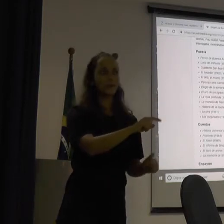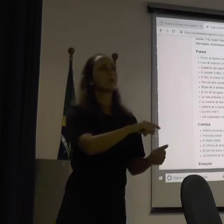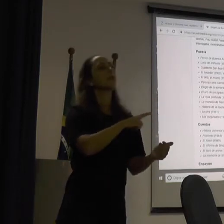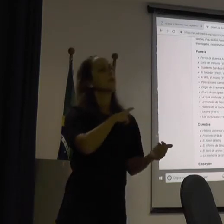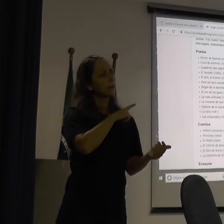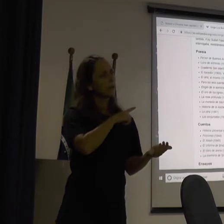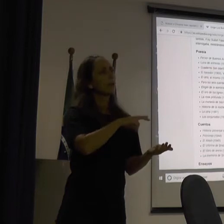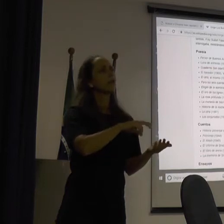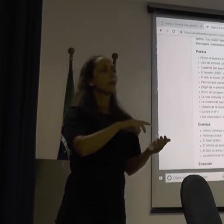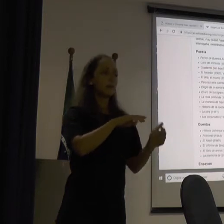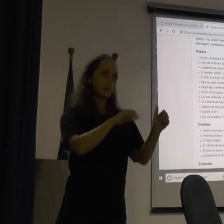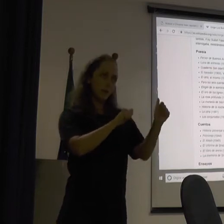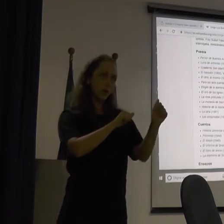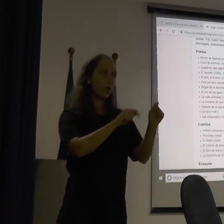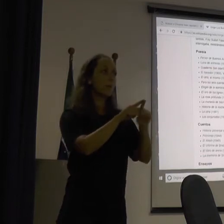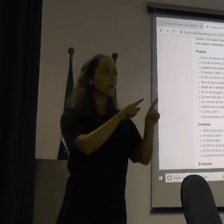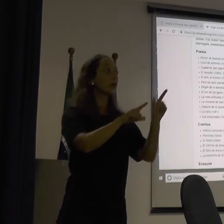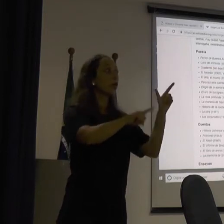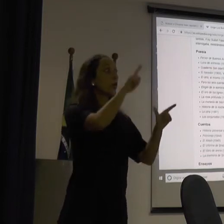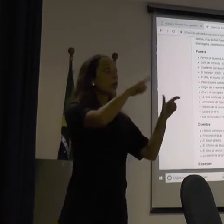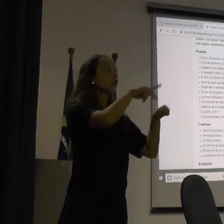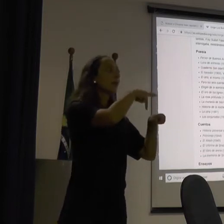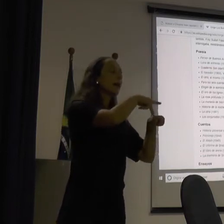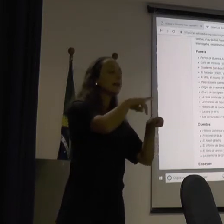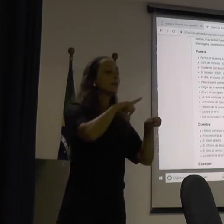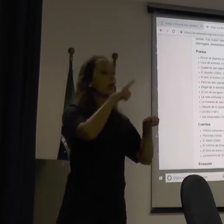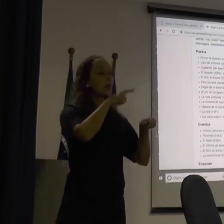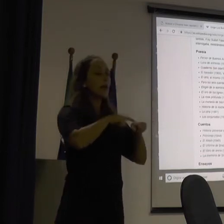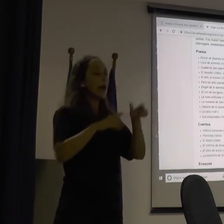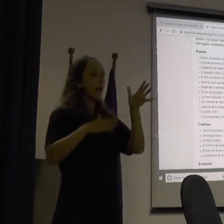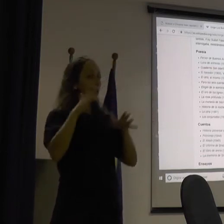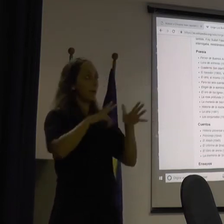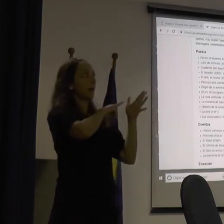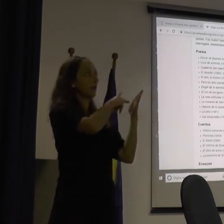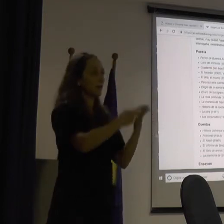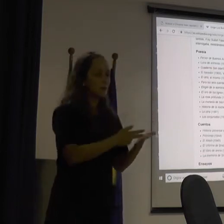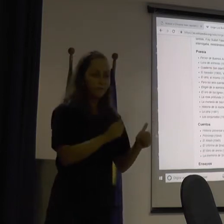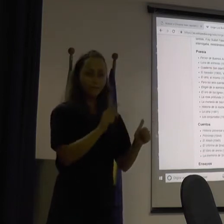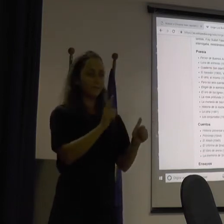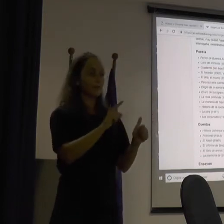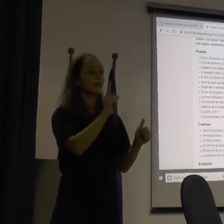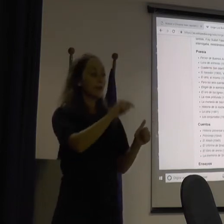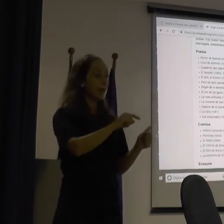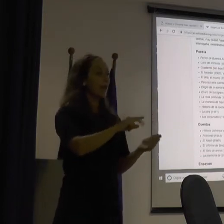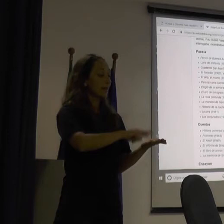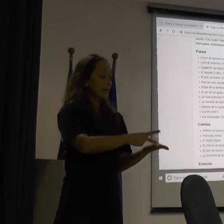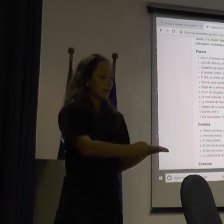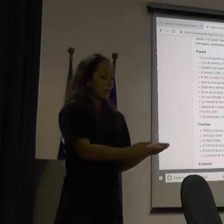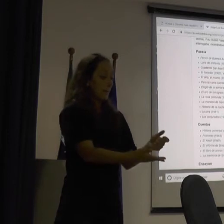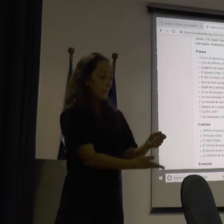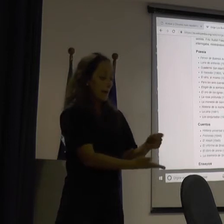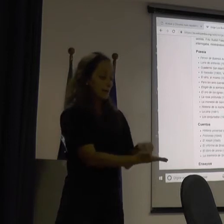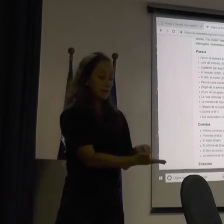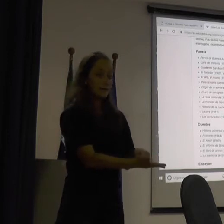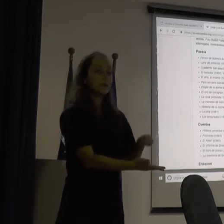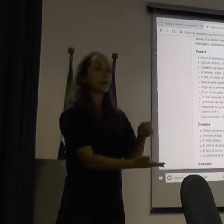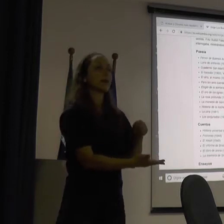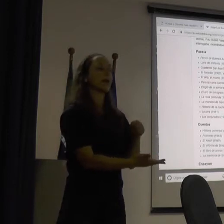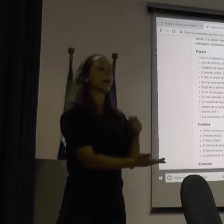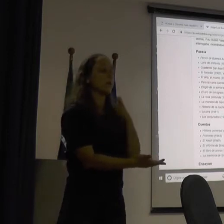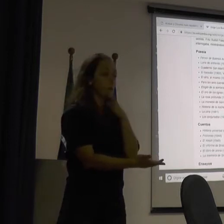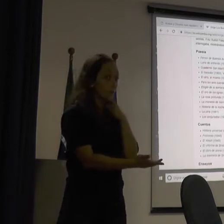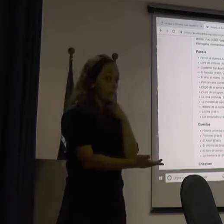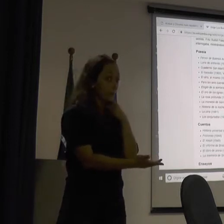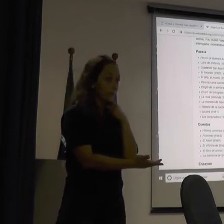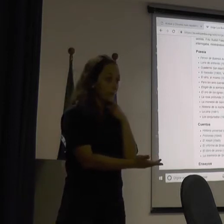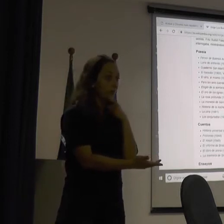tanto de outros países e de outras épocas, né? Isso foi mais através do inglês, do alemão, que é muito importante